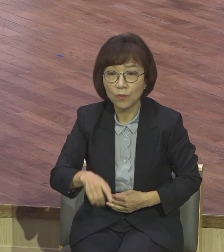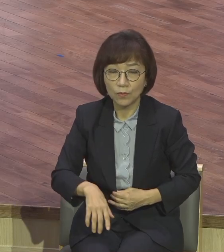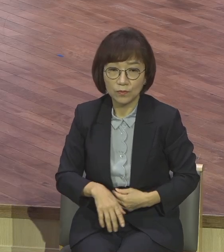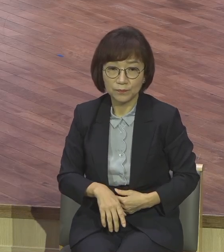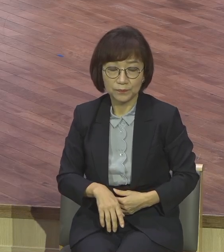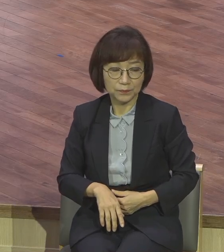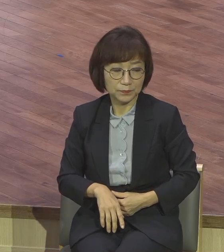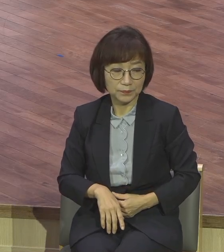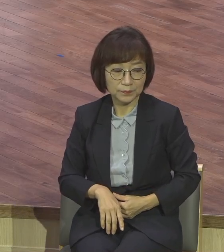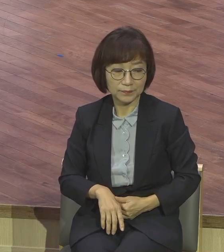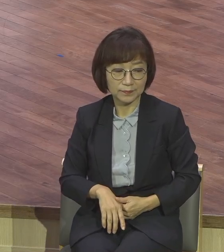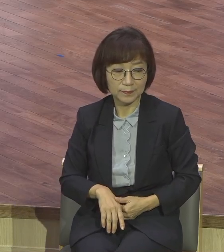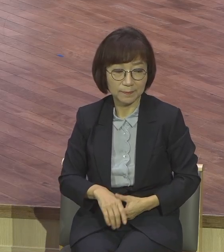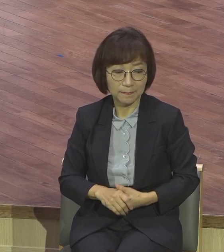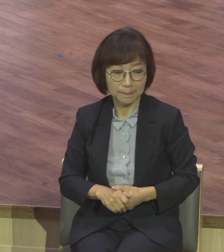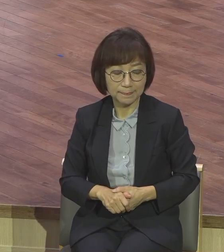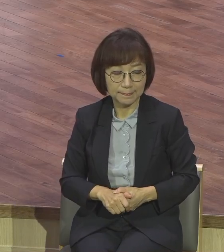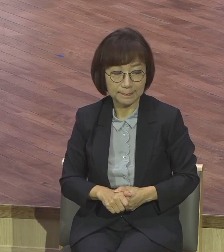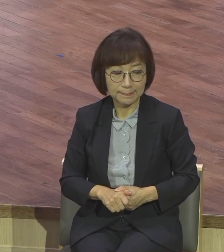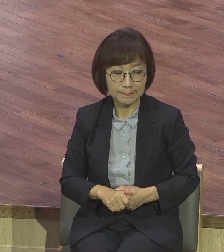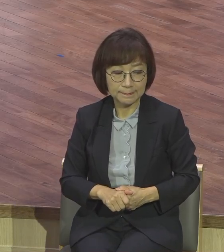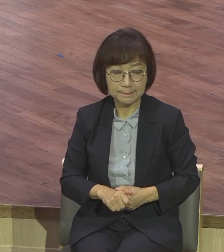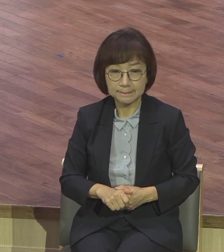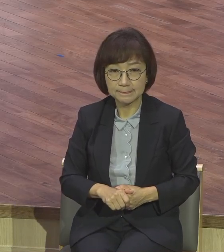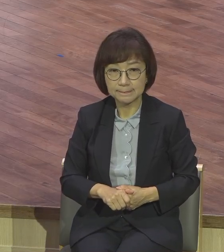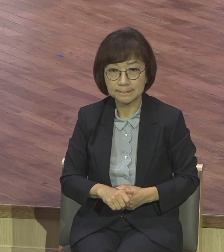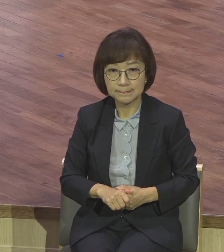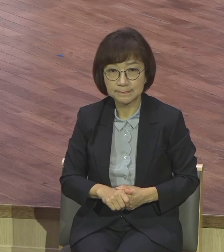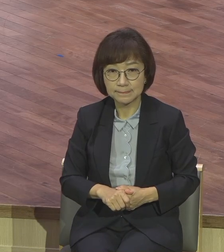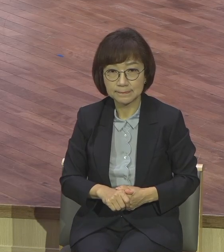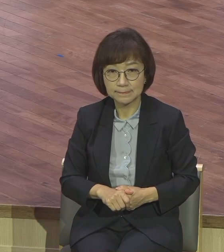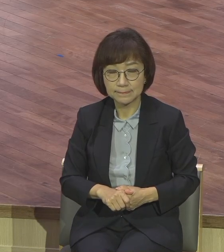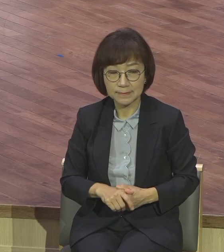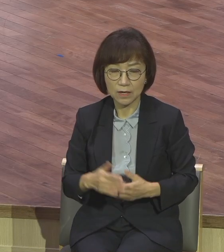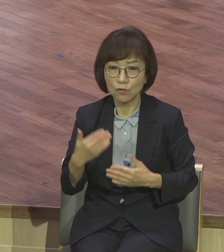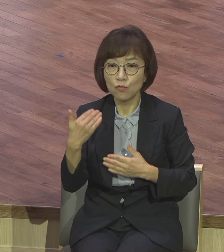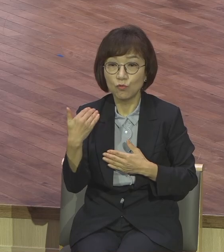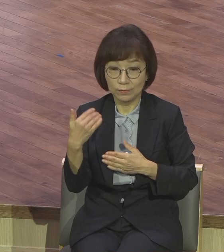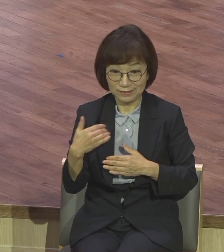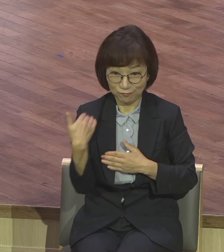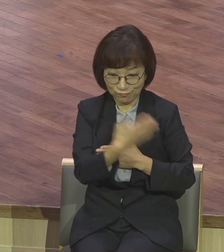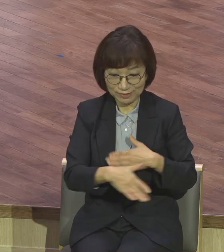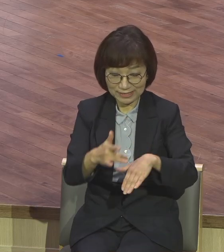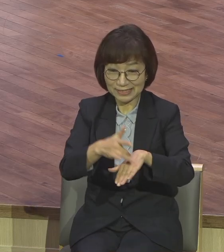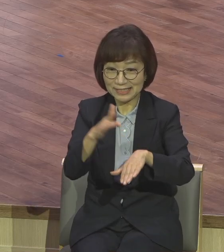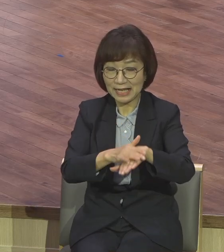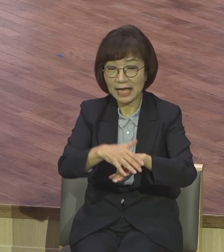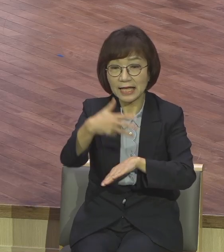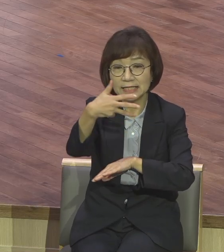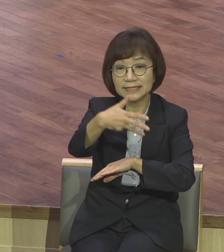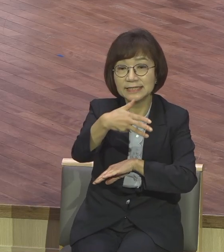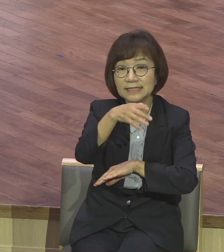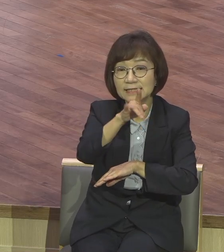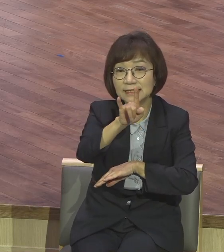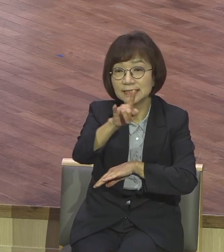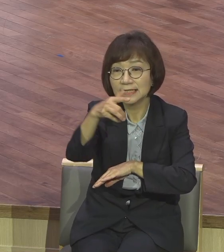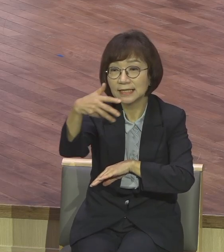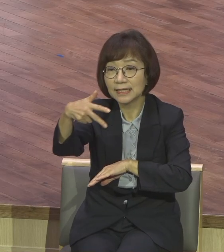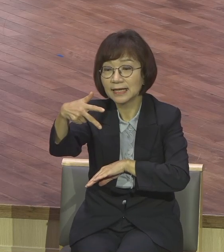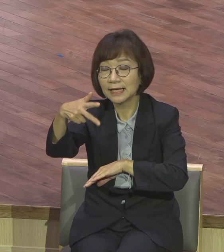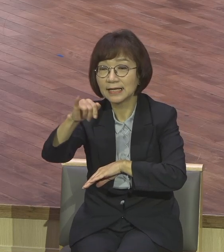가장 중요한 것 중에 그 하나가 우리 체질 바꾸는 거예요. 체질입니다.